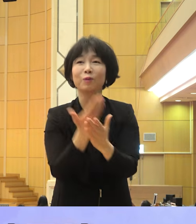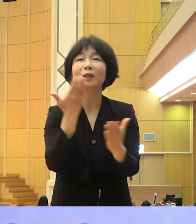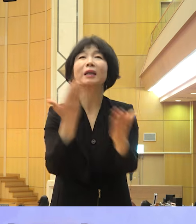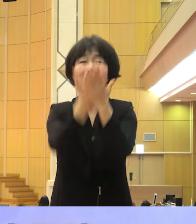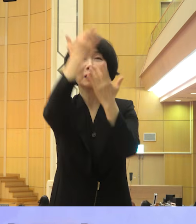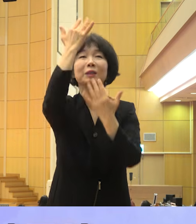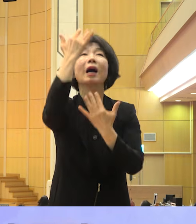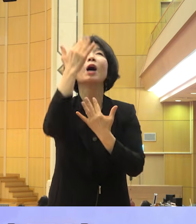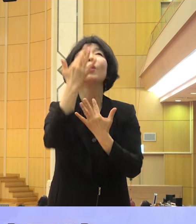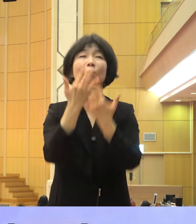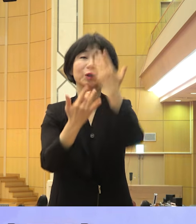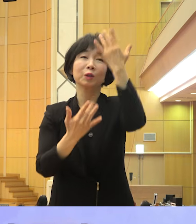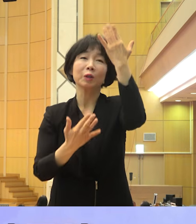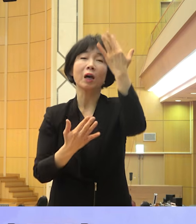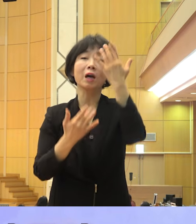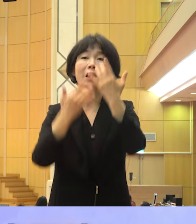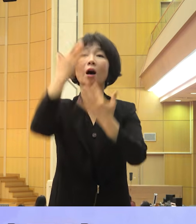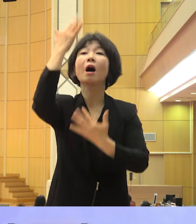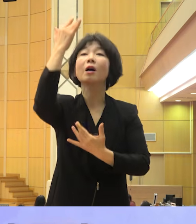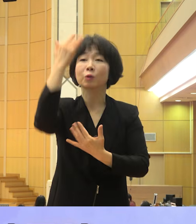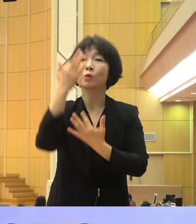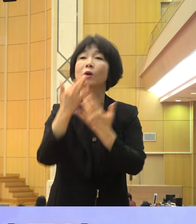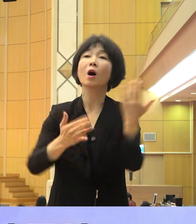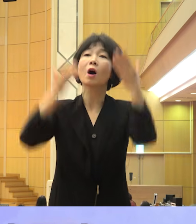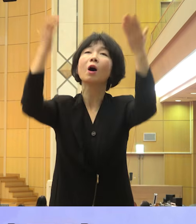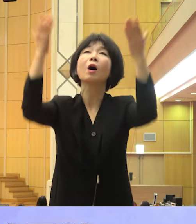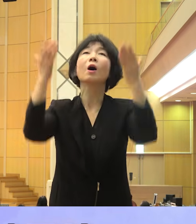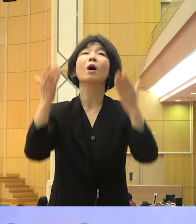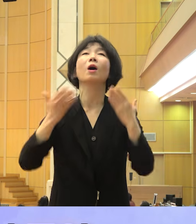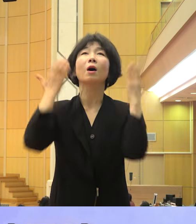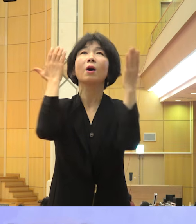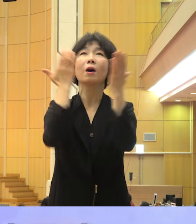부흥의 불길 타오르게